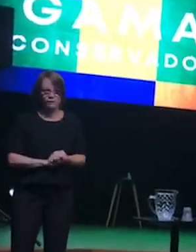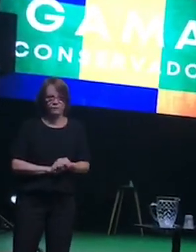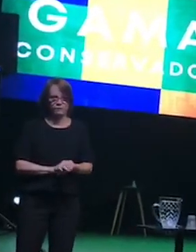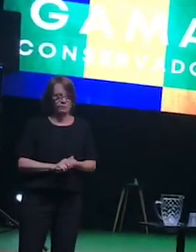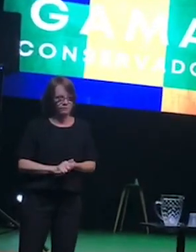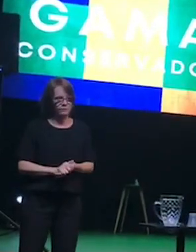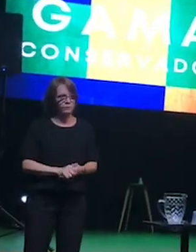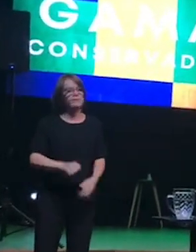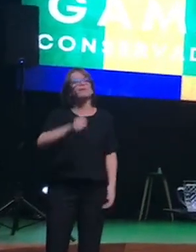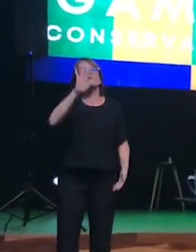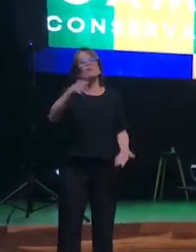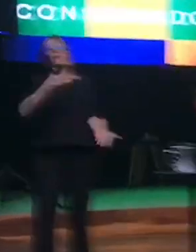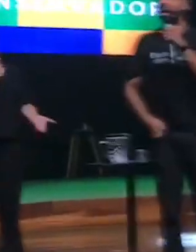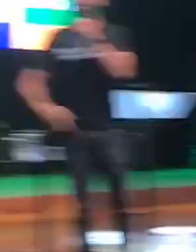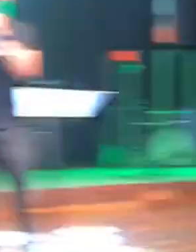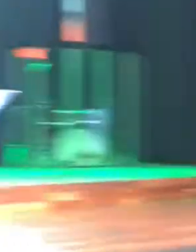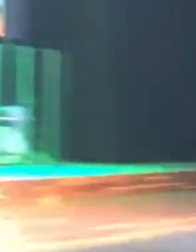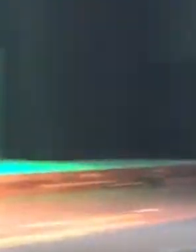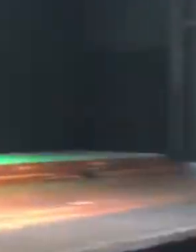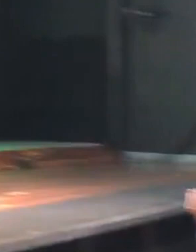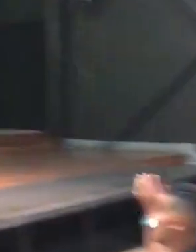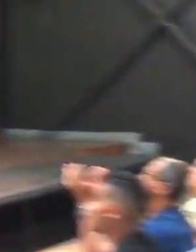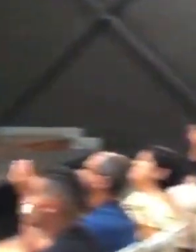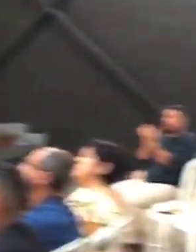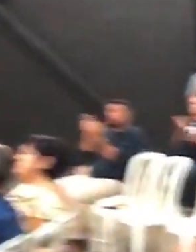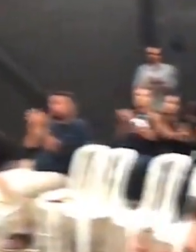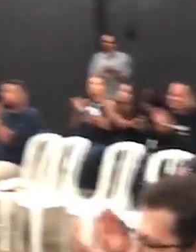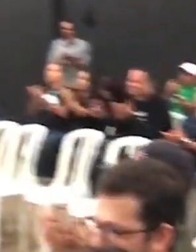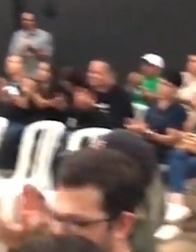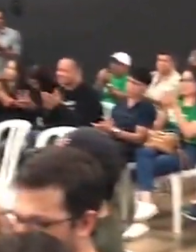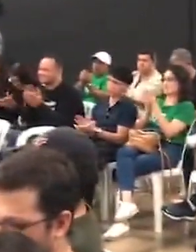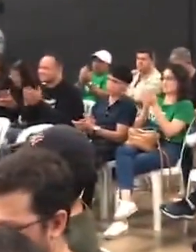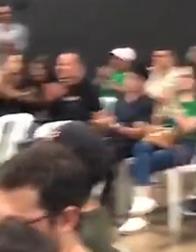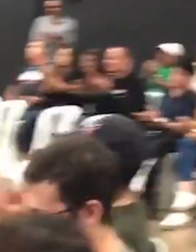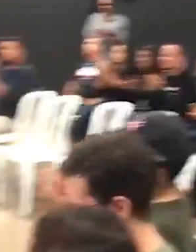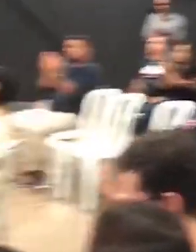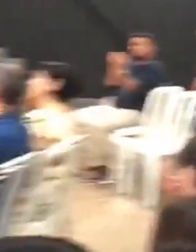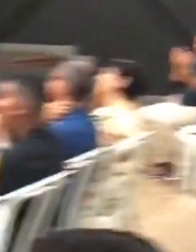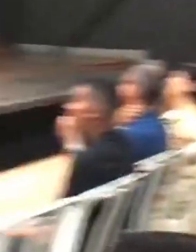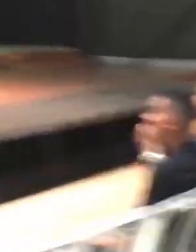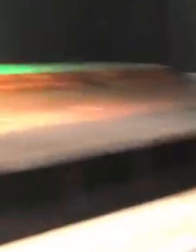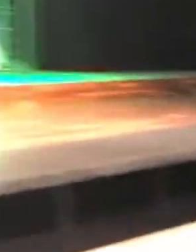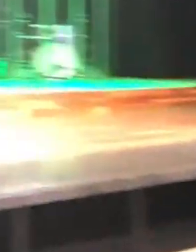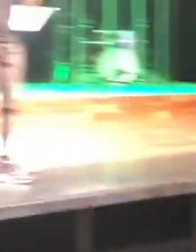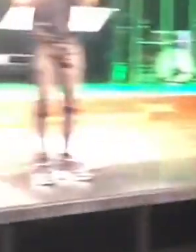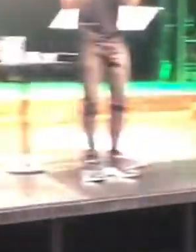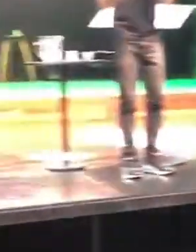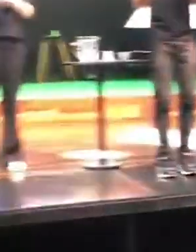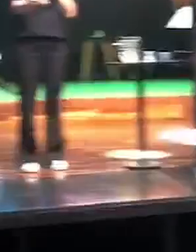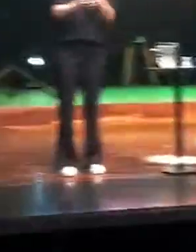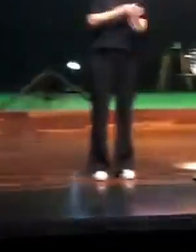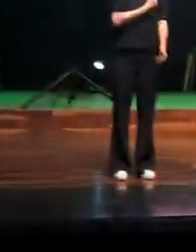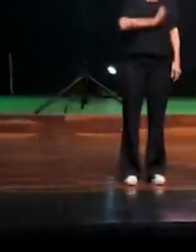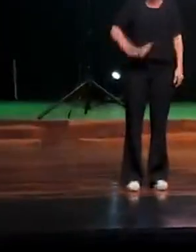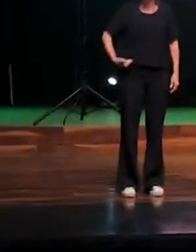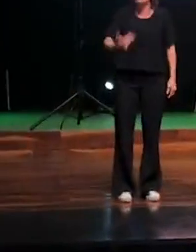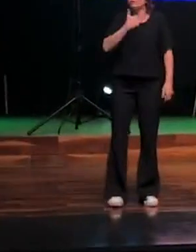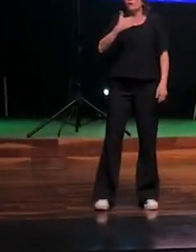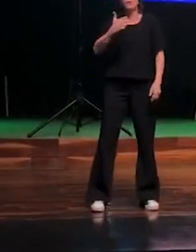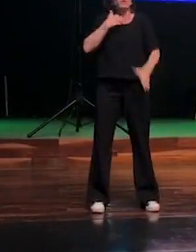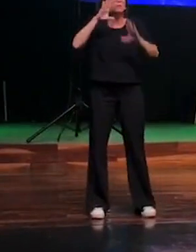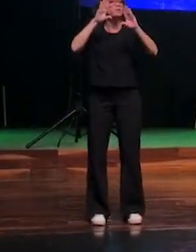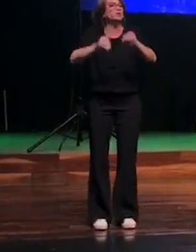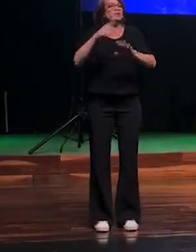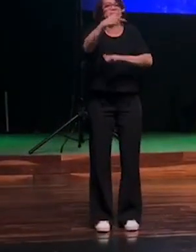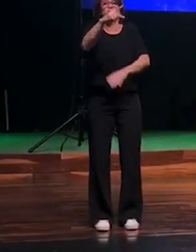Quem é o Estado? Não interessa qual é o governo da vez. Não interessa qual é o governo da vez.